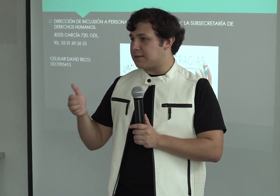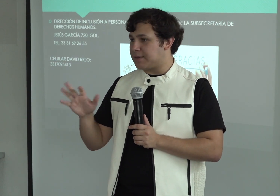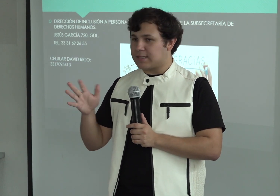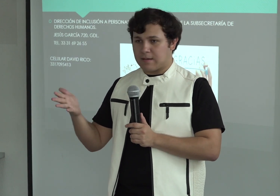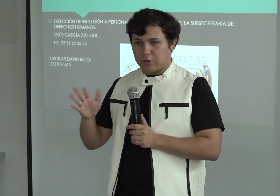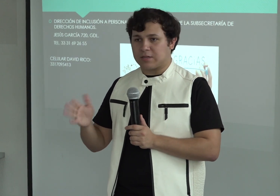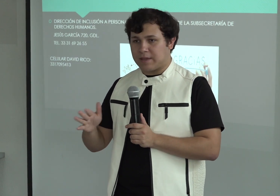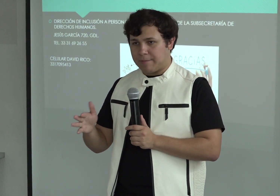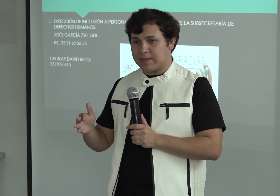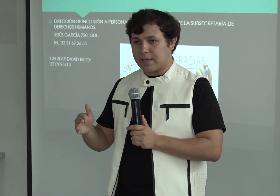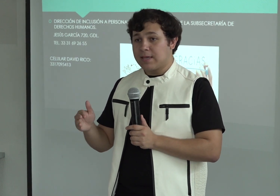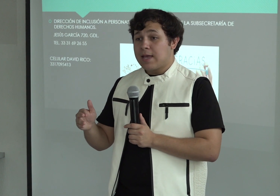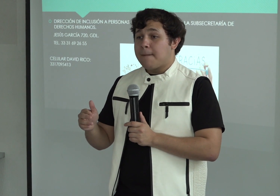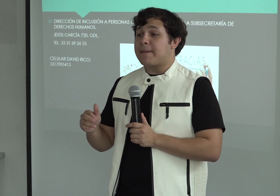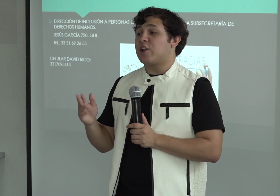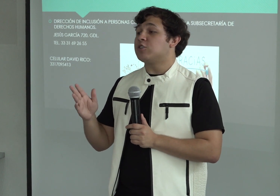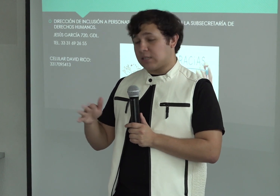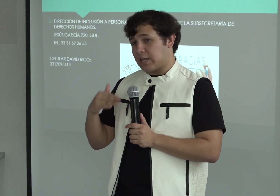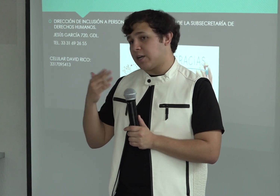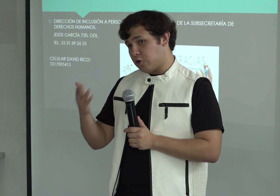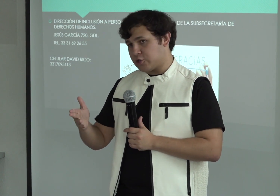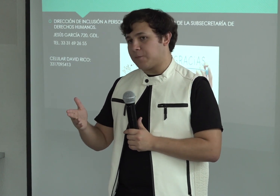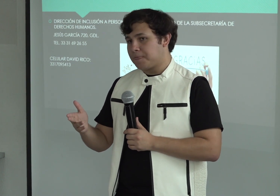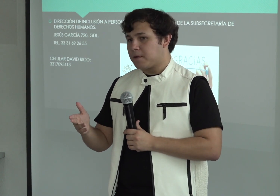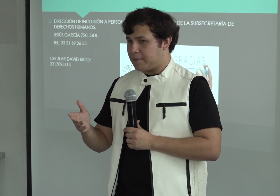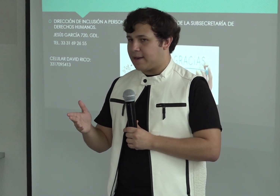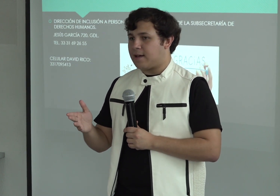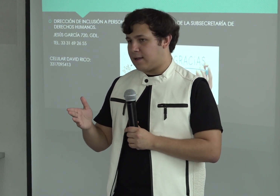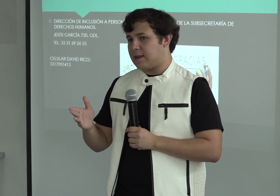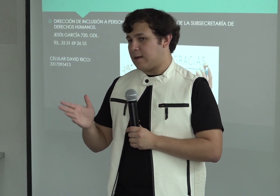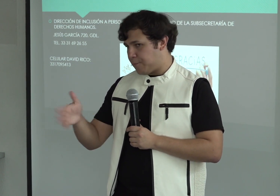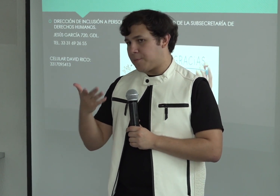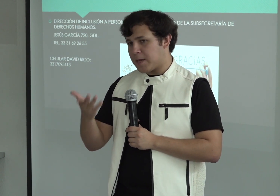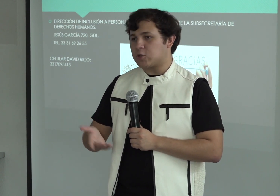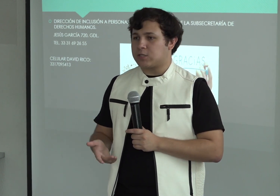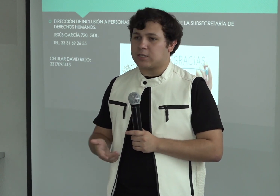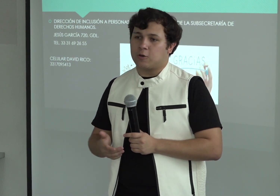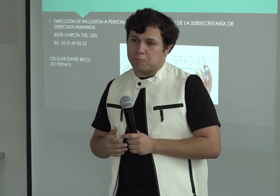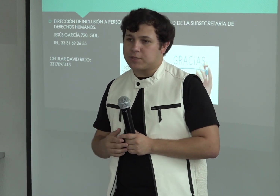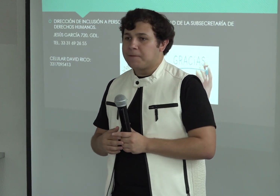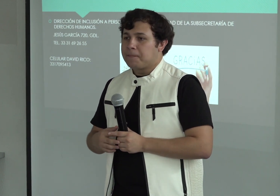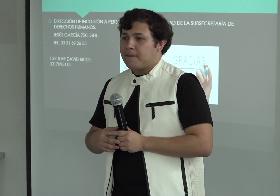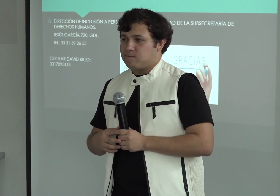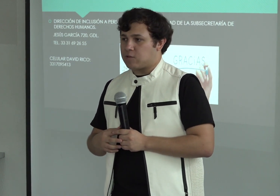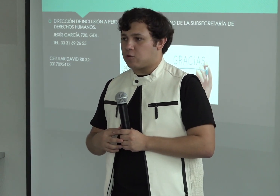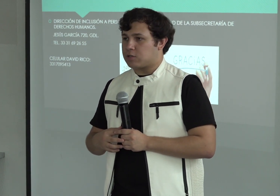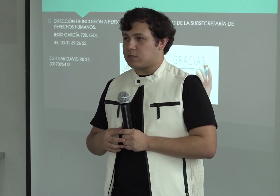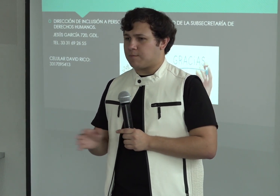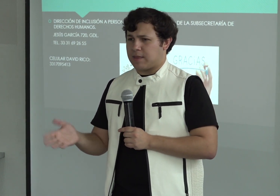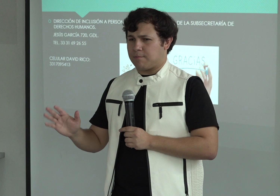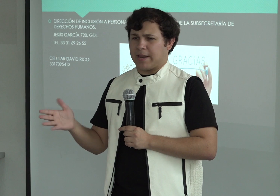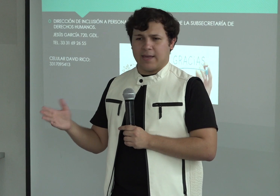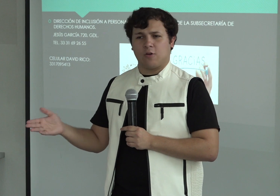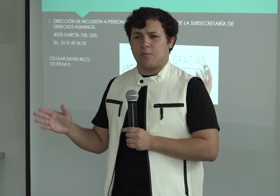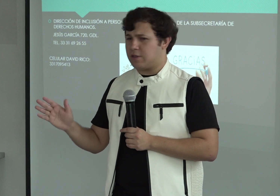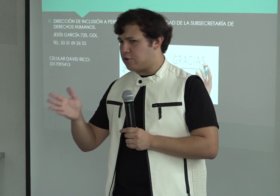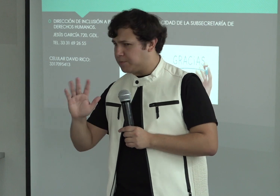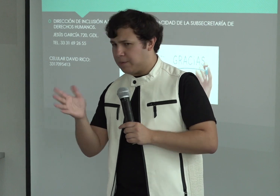semestres aproximadamente, pero sí tienen costo para la propia asociación, pues. Entonces varían como de 2,000